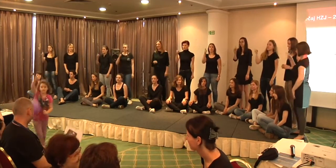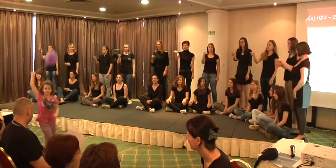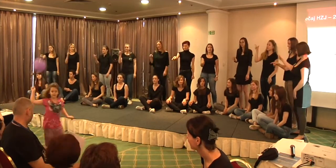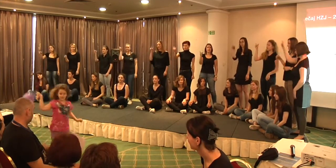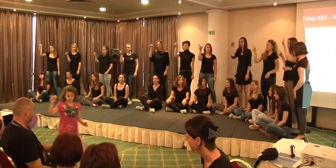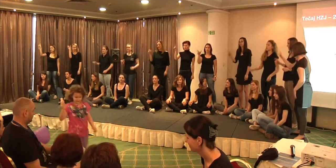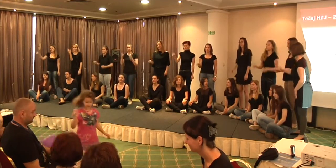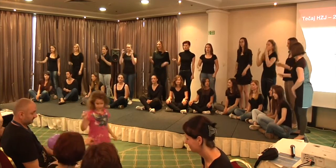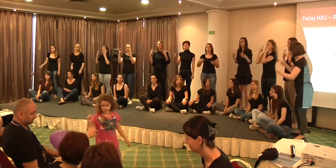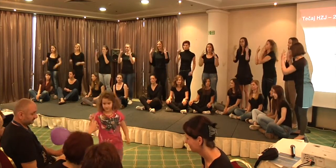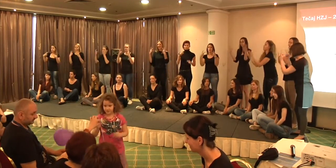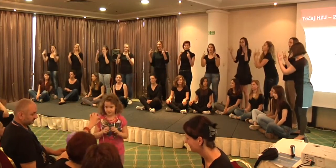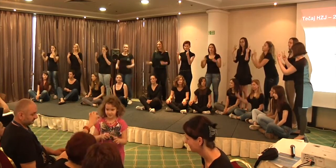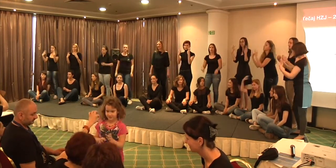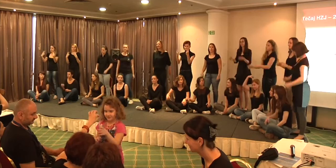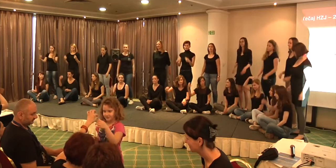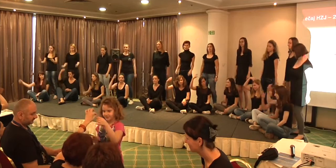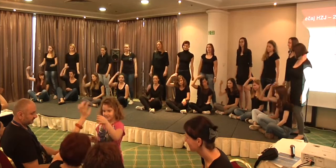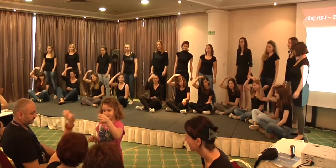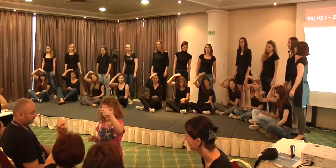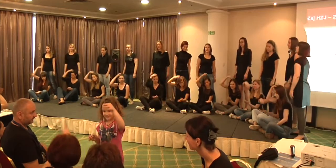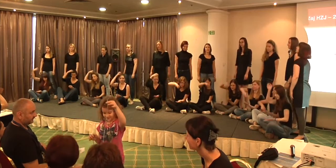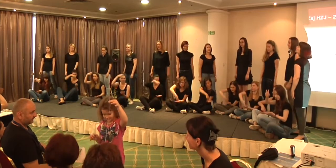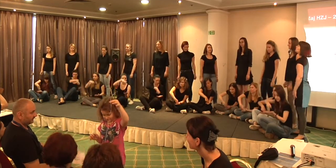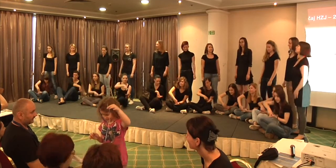Pred tobom kraljevi su puze,